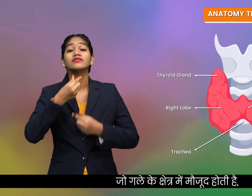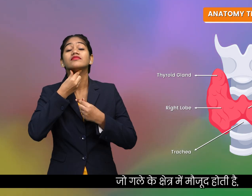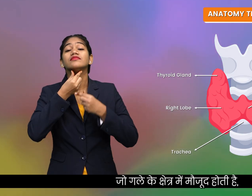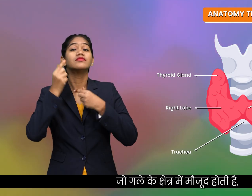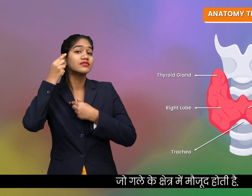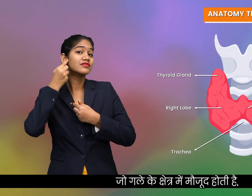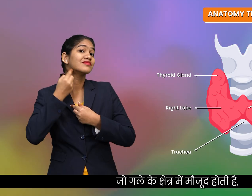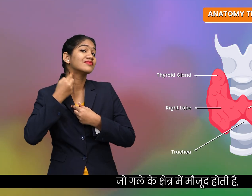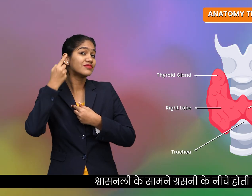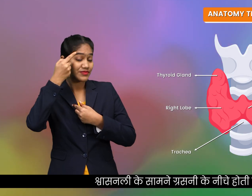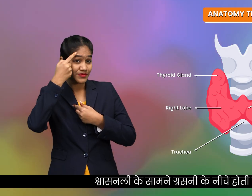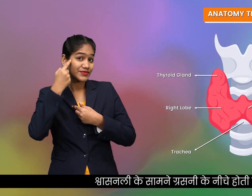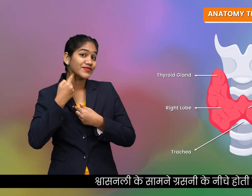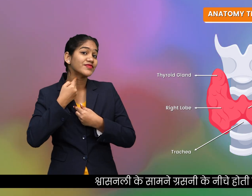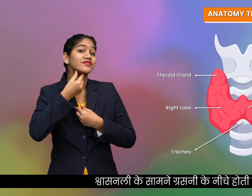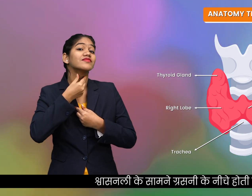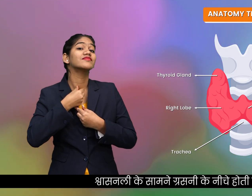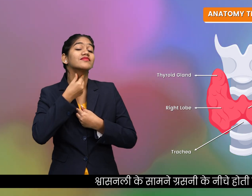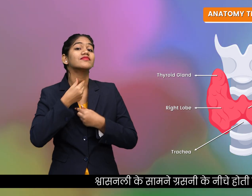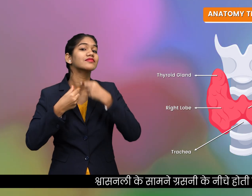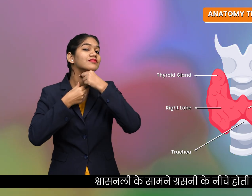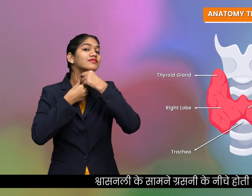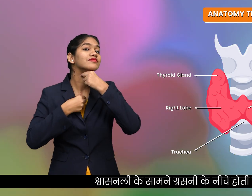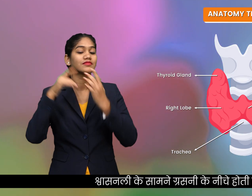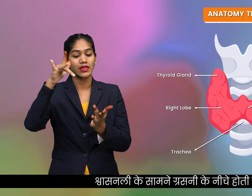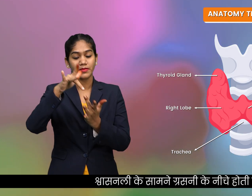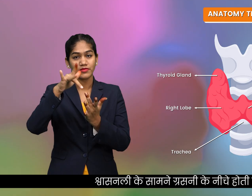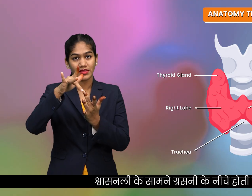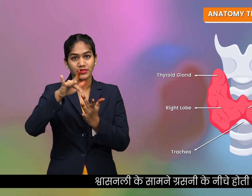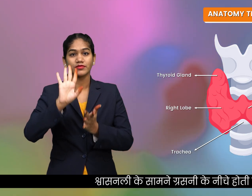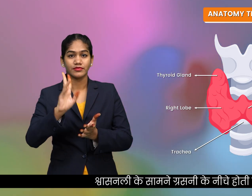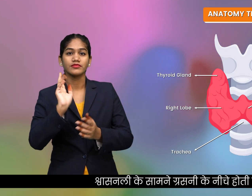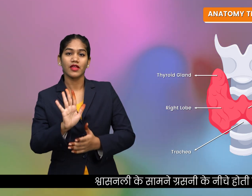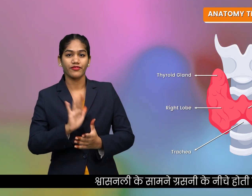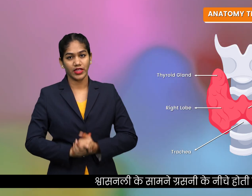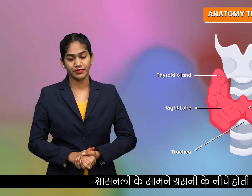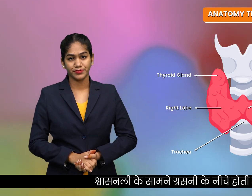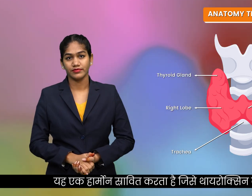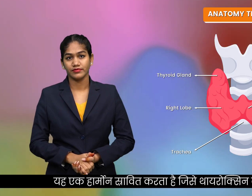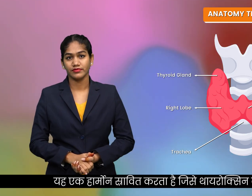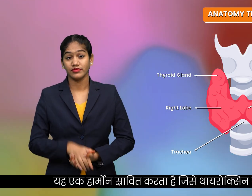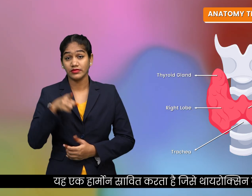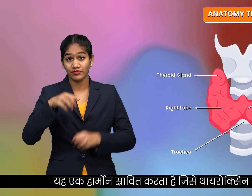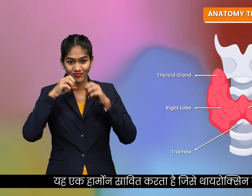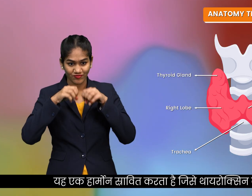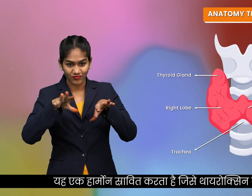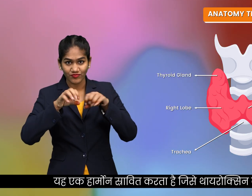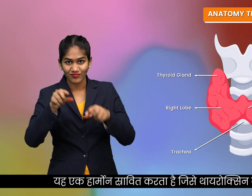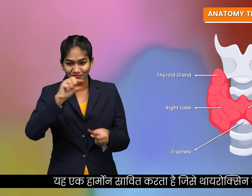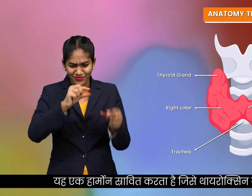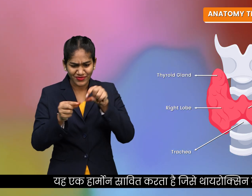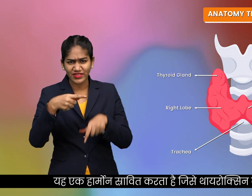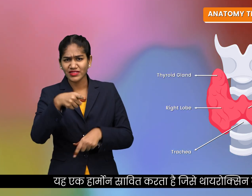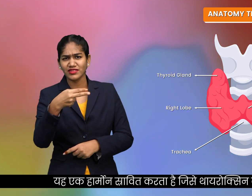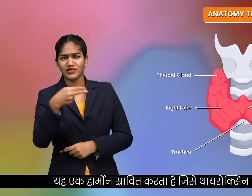में मौजूद होती है। श्वास नली के सामने ग्रसीन के नीचे होता है। यह एक